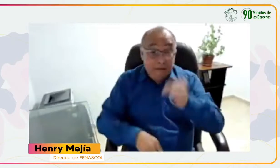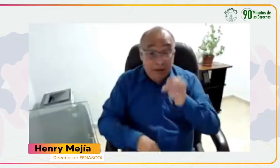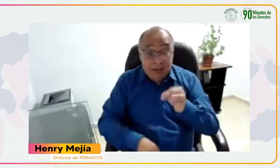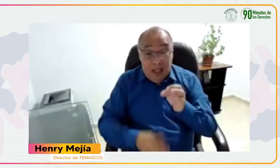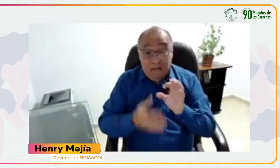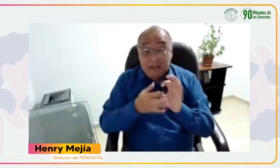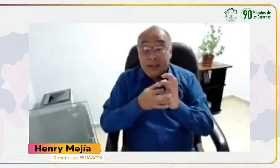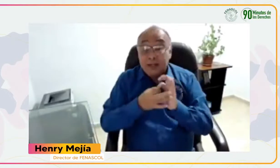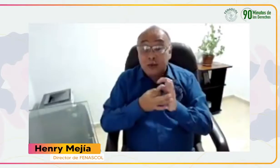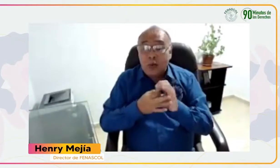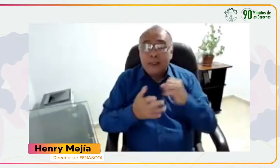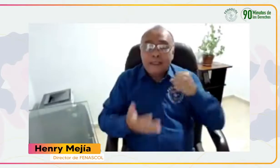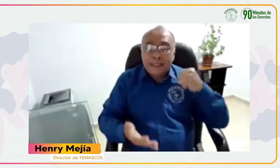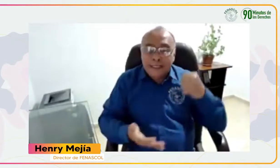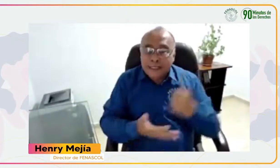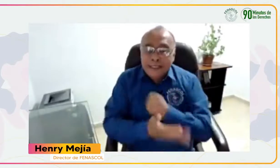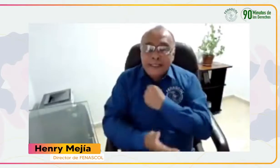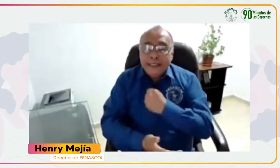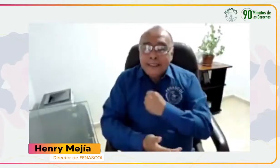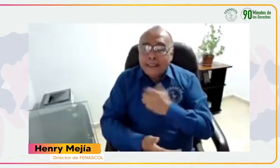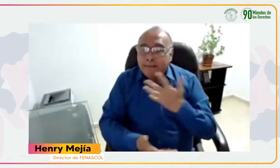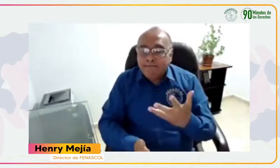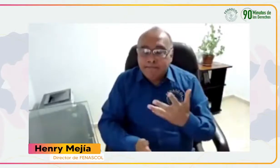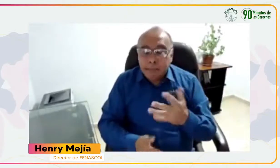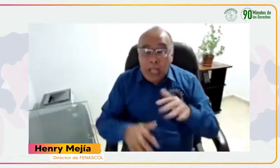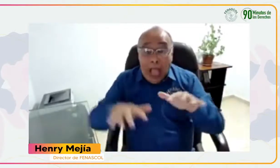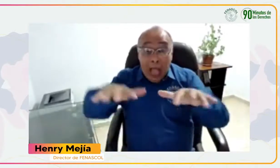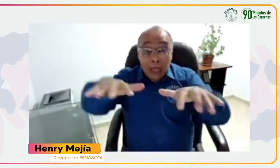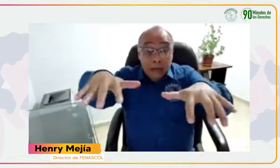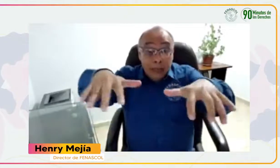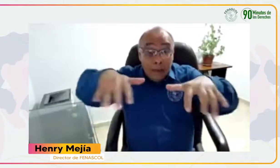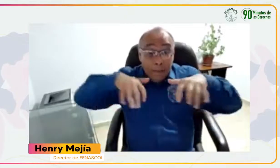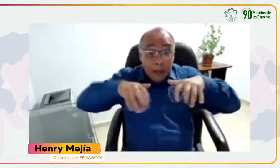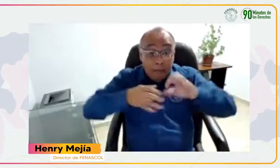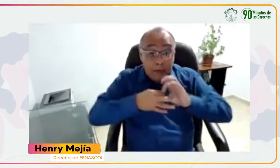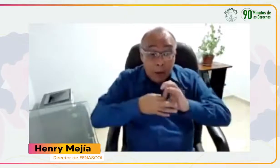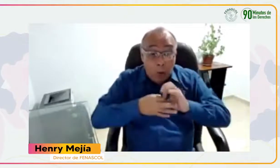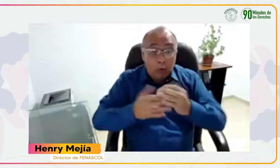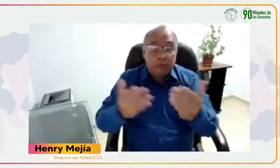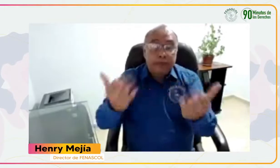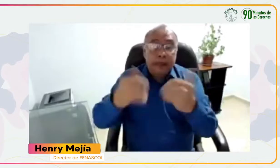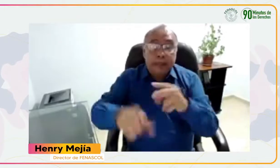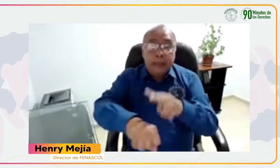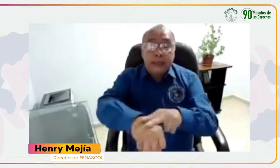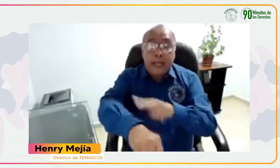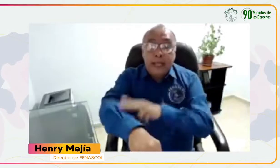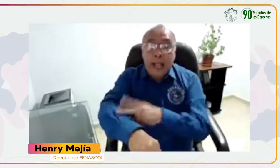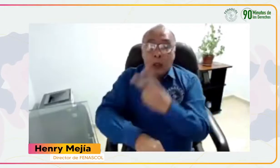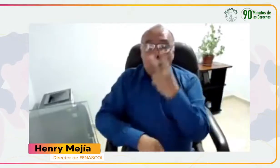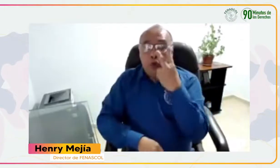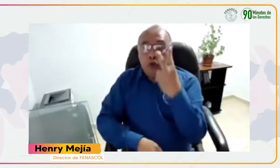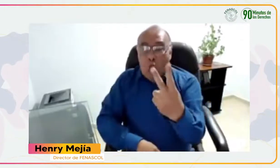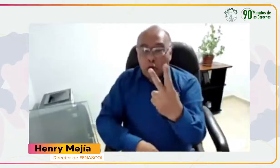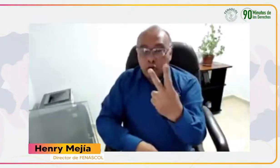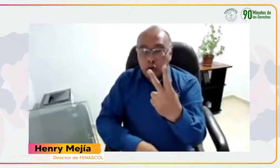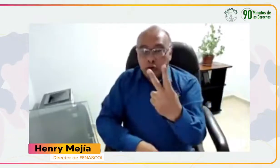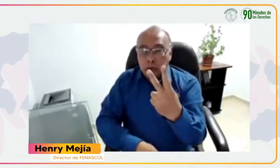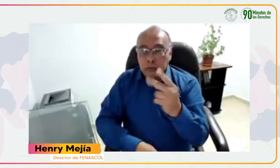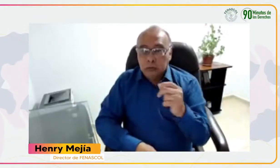complejo. Y realmente en FENASCOL nosotros a veces como que lamentamos que en la asamblea siempre